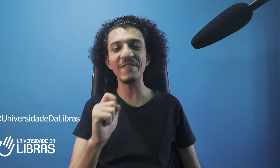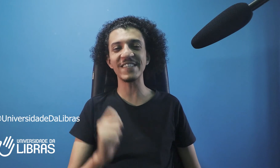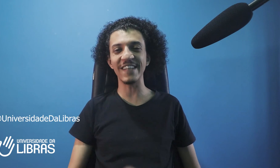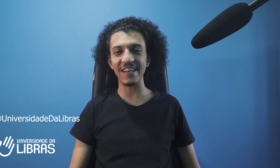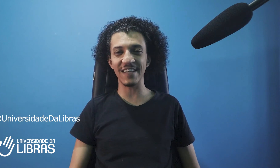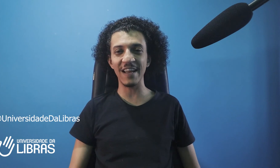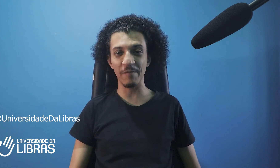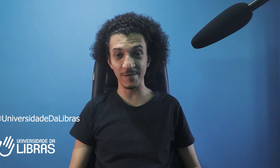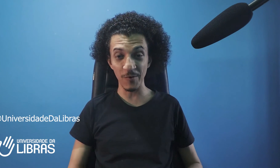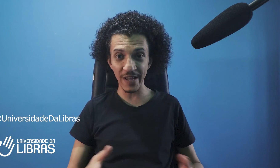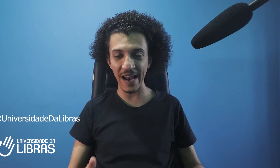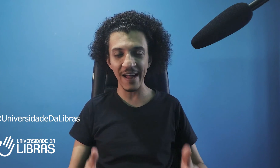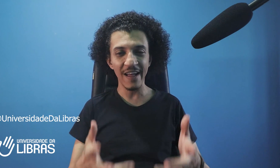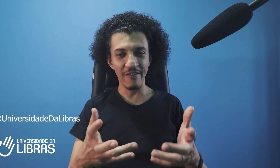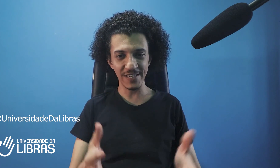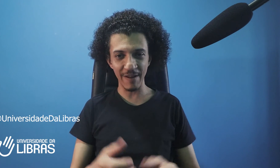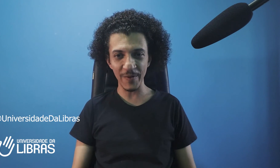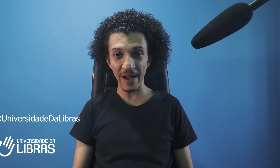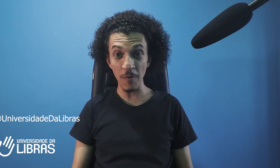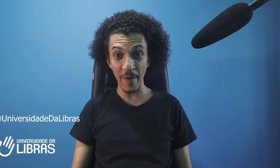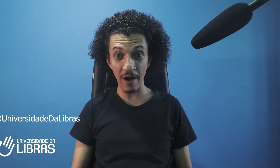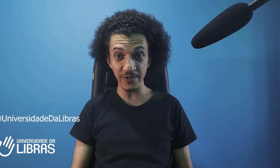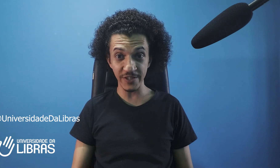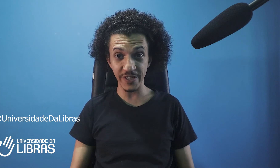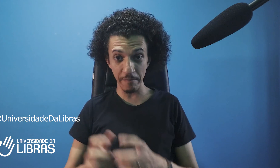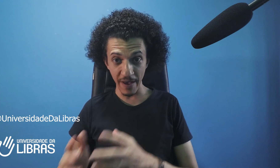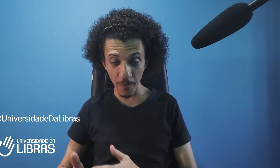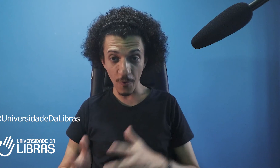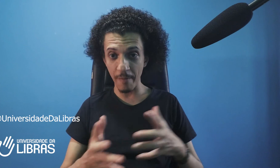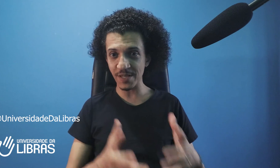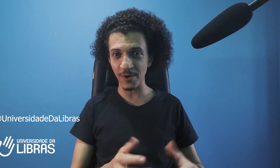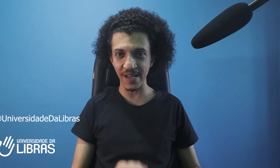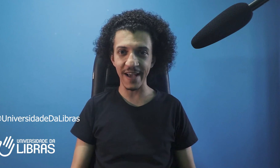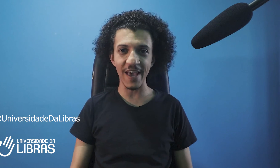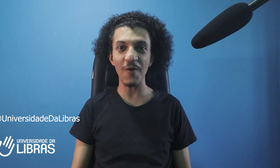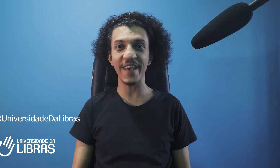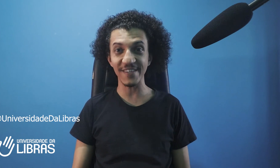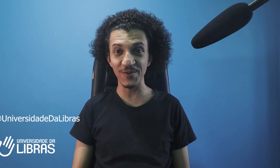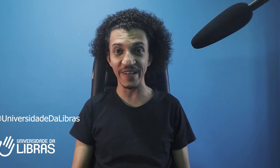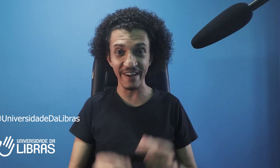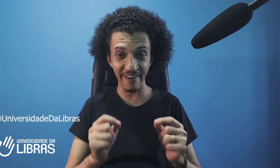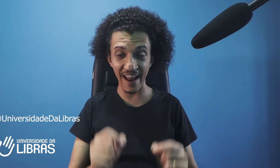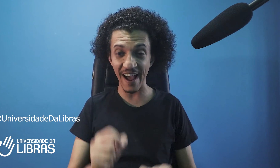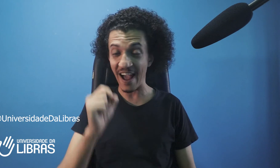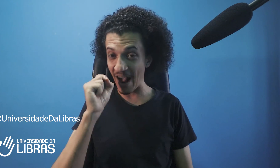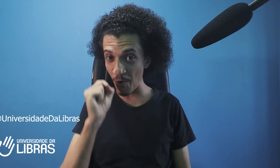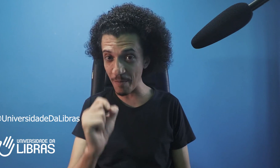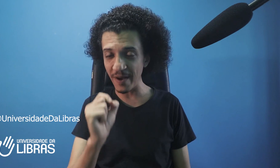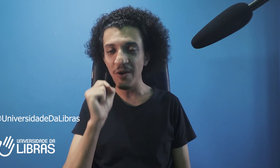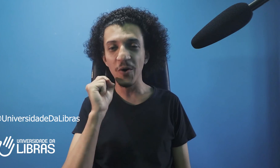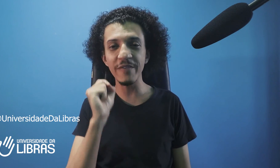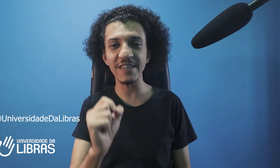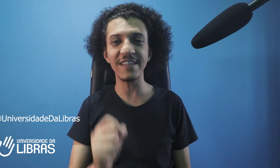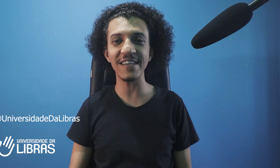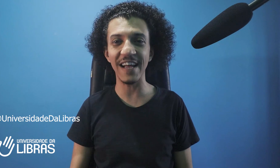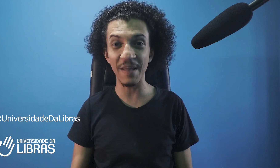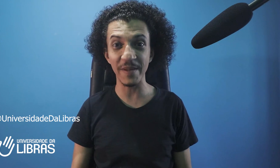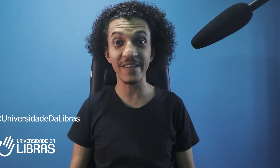Instagram@Universidade da livros porque lá você vai poder acompanhar o dia a dia meu com a minha esposa Raquel que é surda falar rouba Universidade da